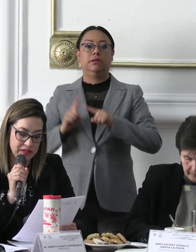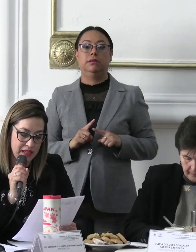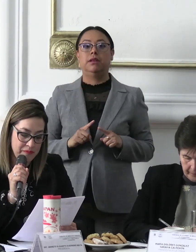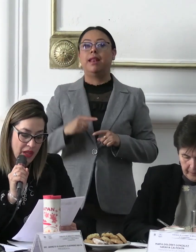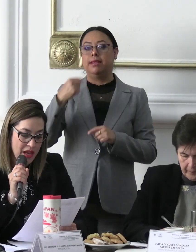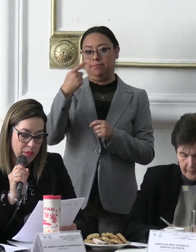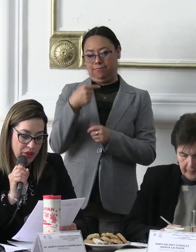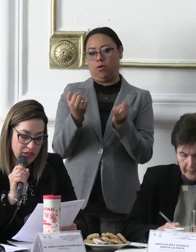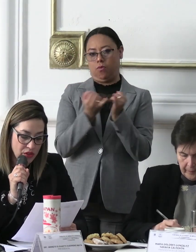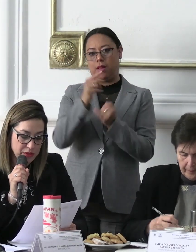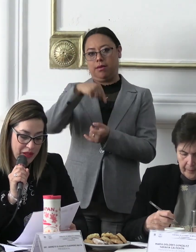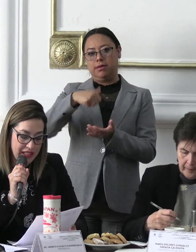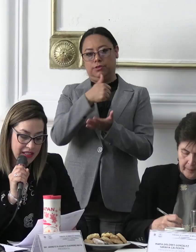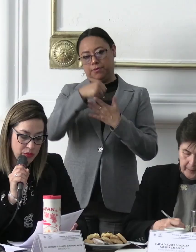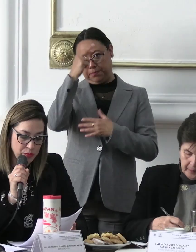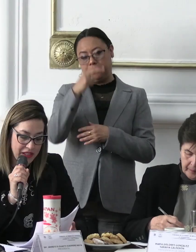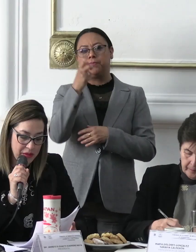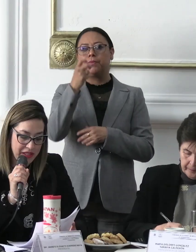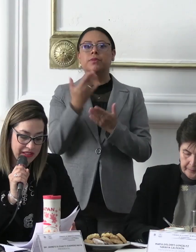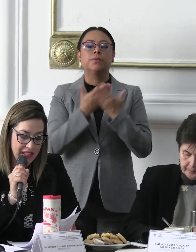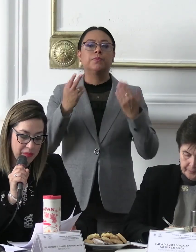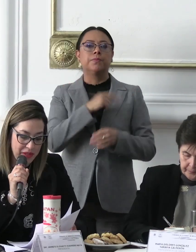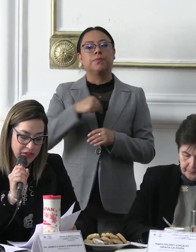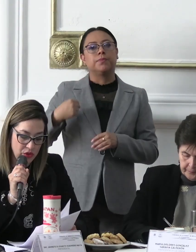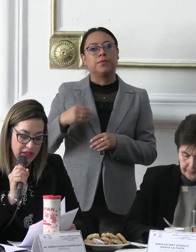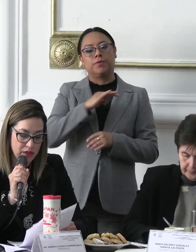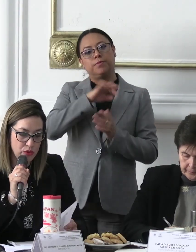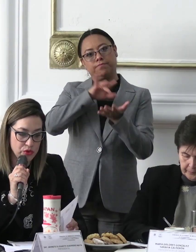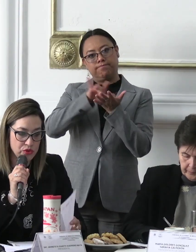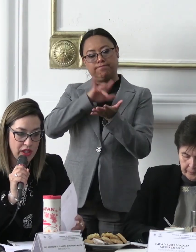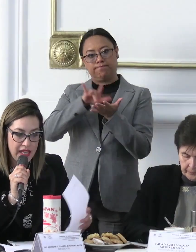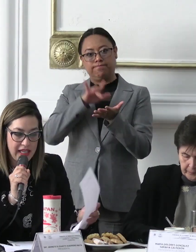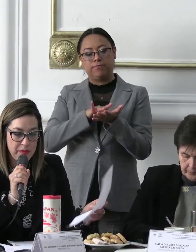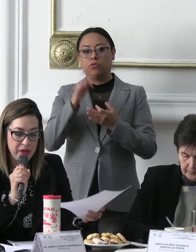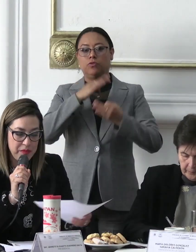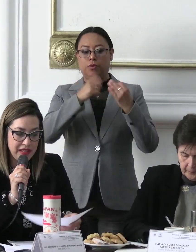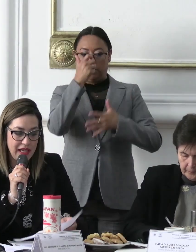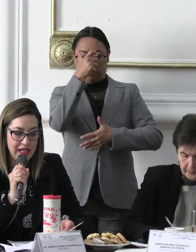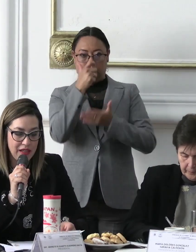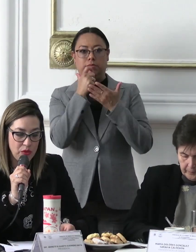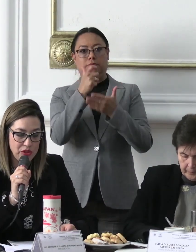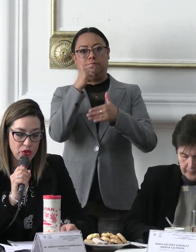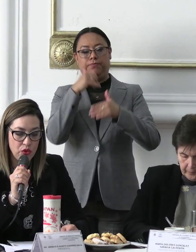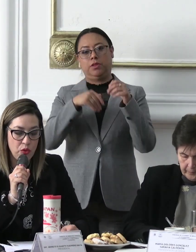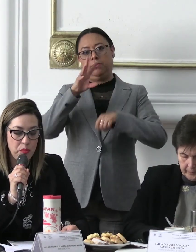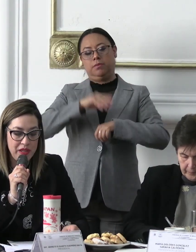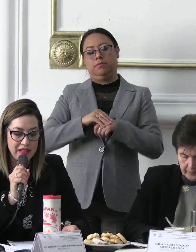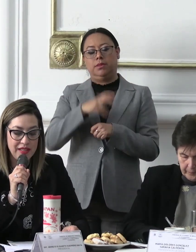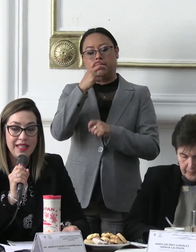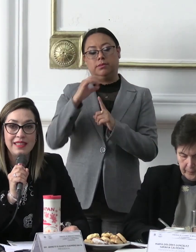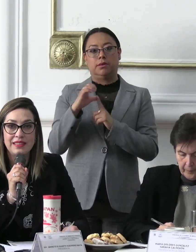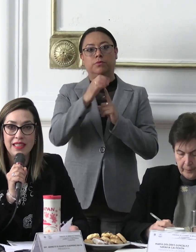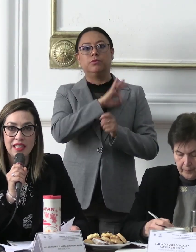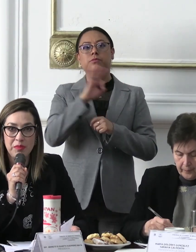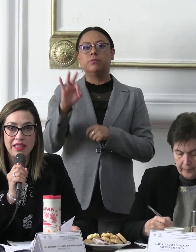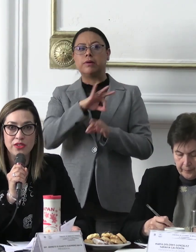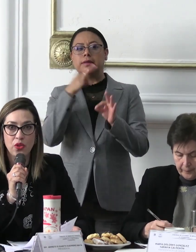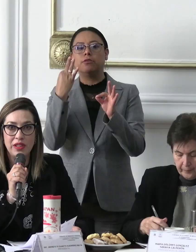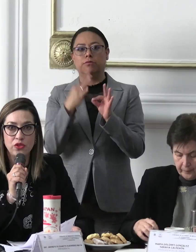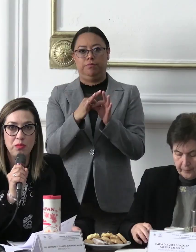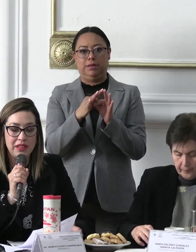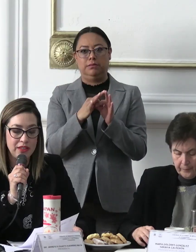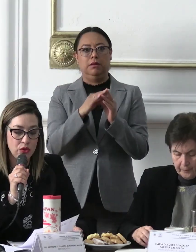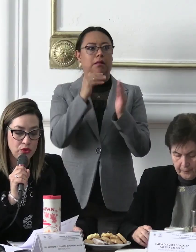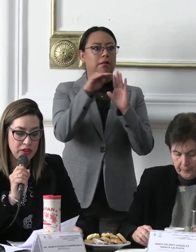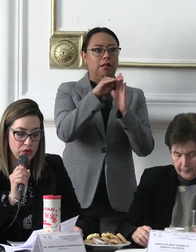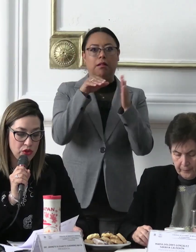la nuestra. Por ello, respaldaremos plenamente la ampliación de recursos que permita a la Comisión cumplir sin